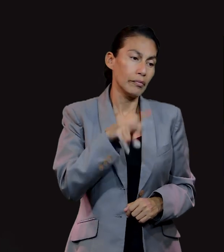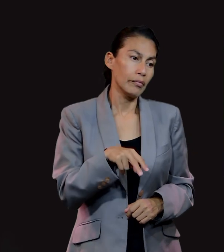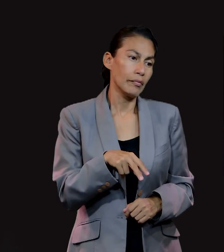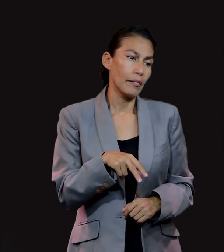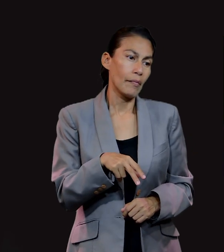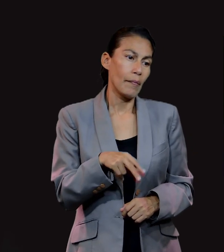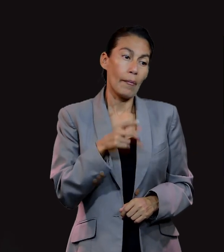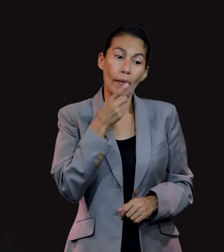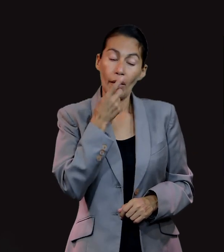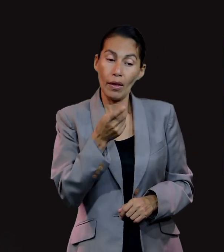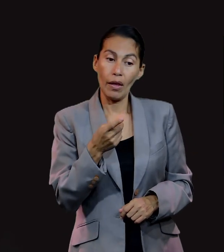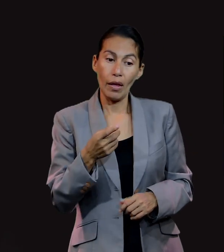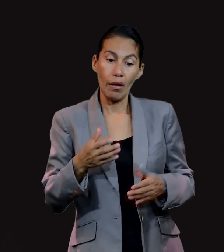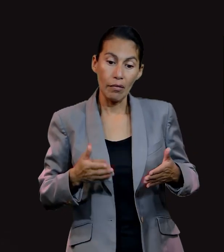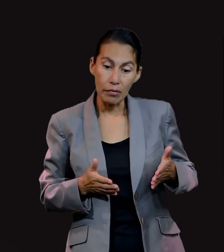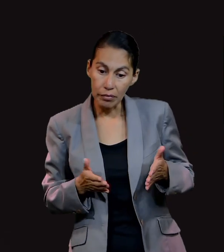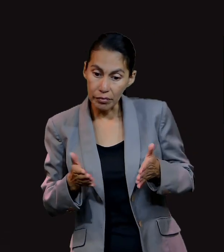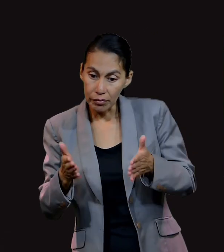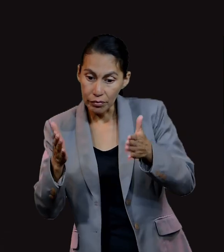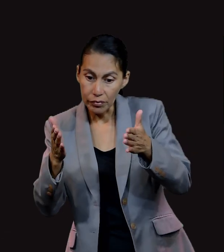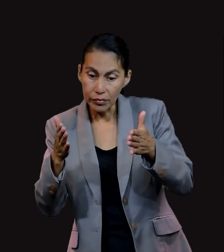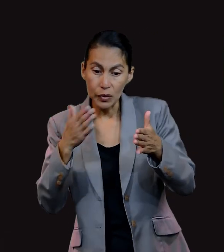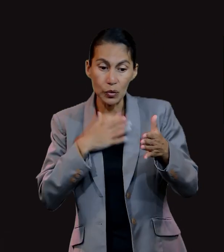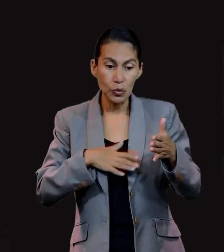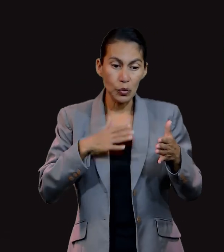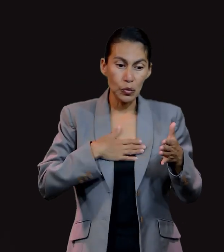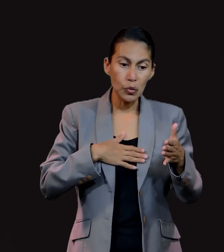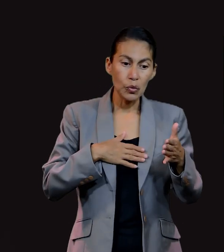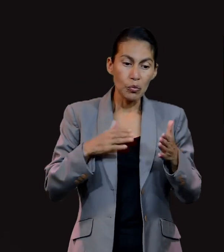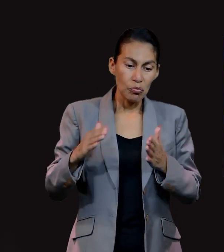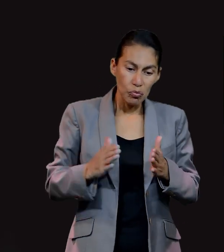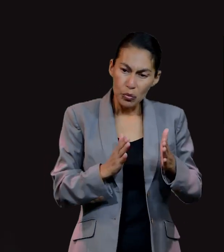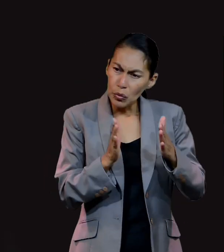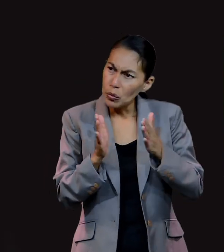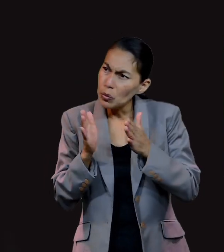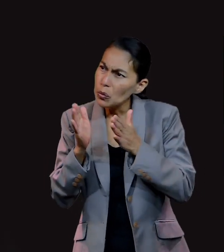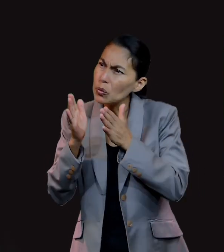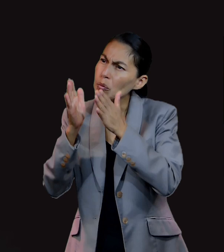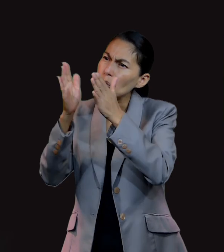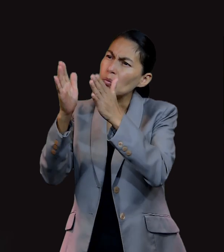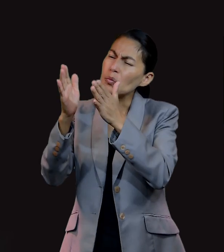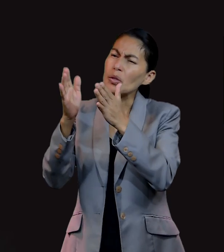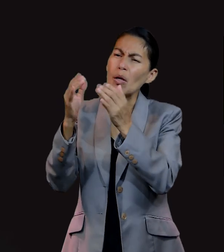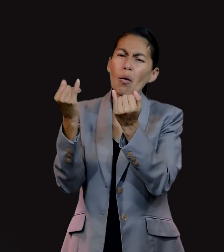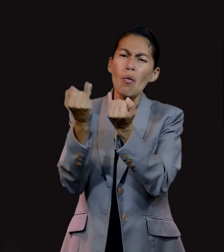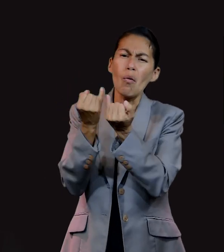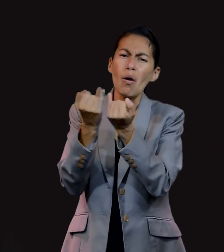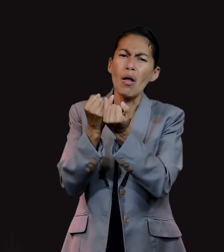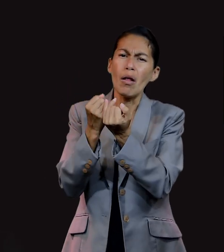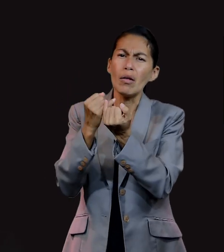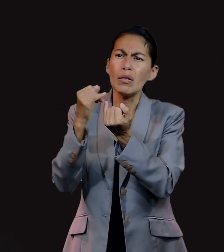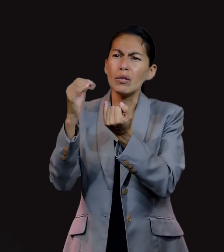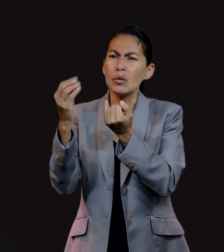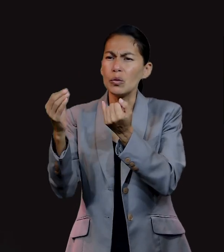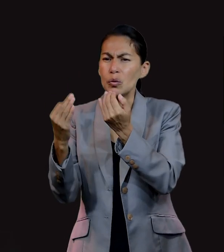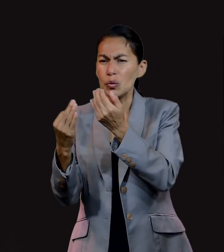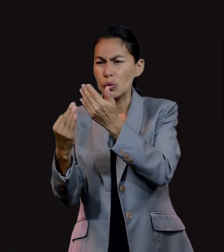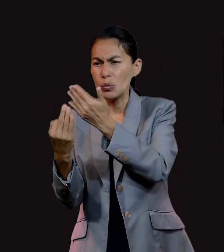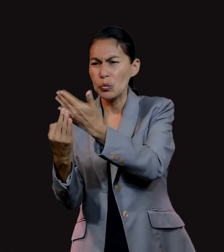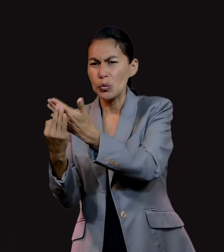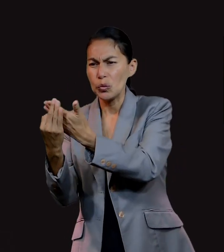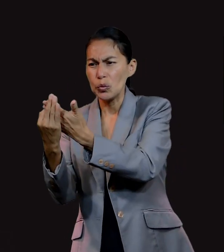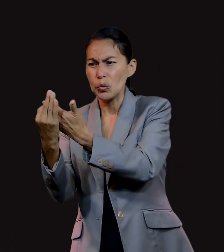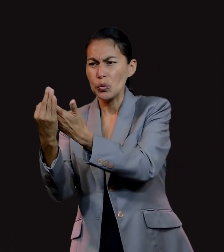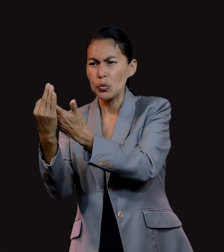como dice la palabra que la senda de los justos es como la luz de la aurora que ven aumento hasta que el día sea perfecto. De esa